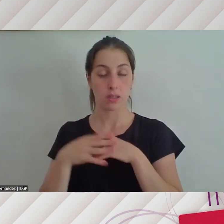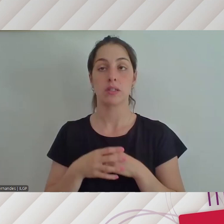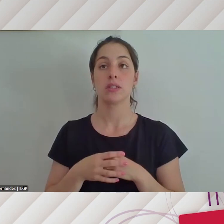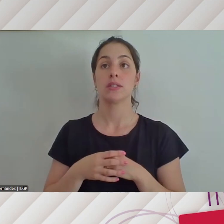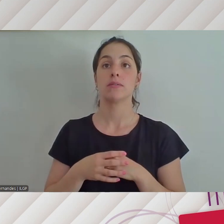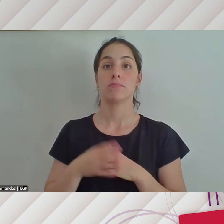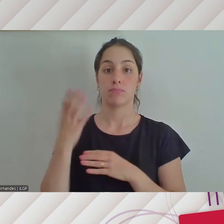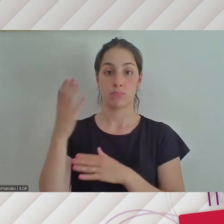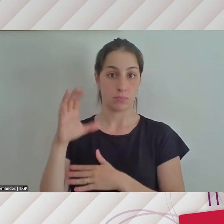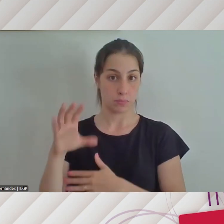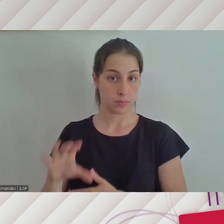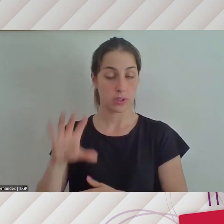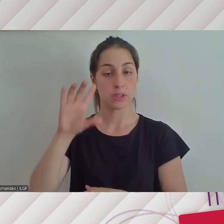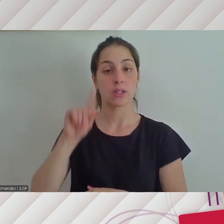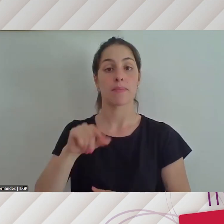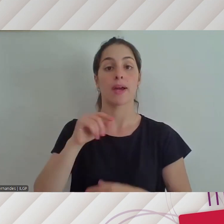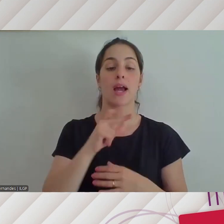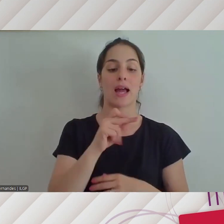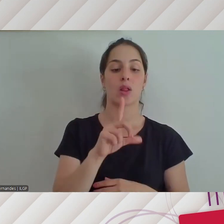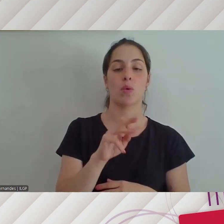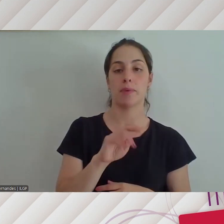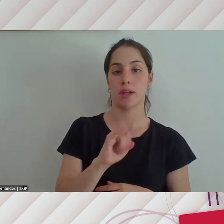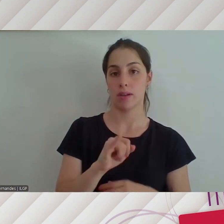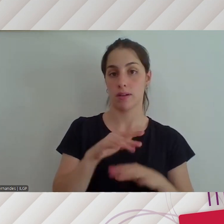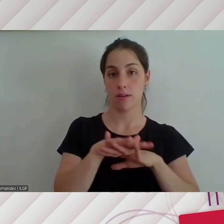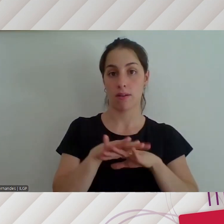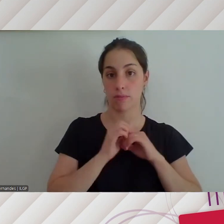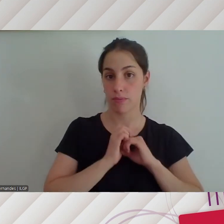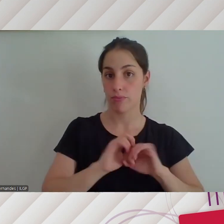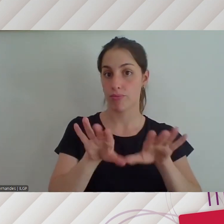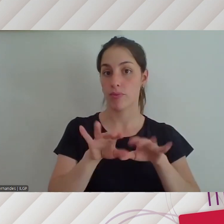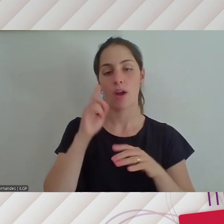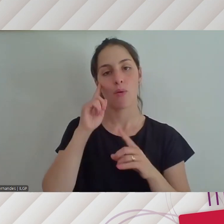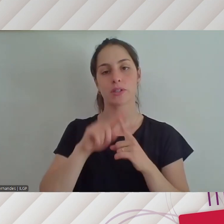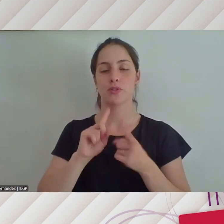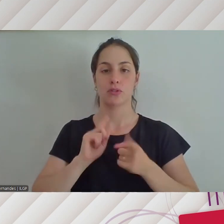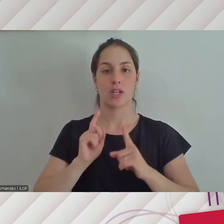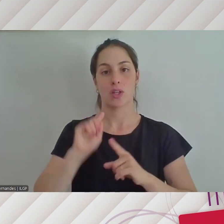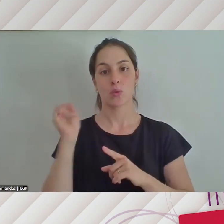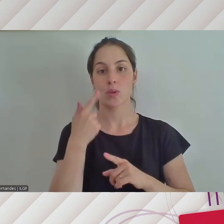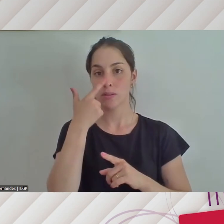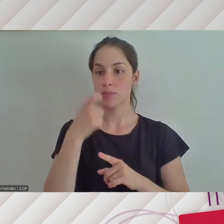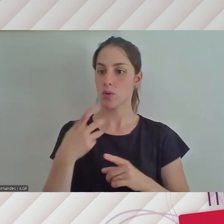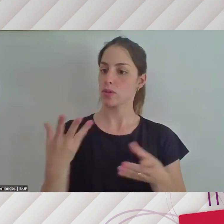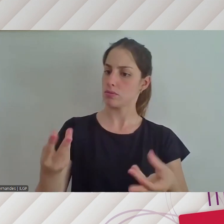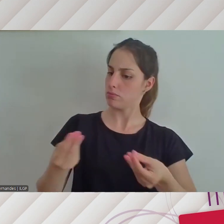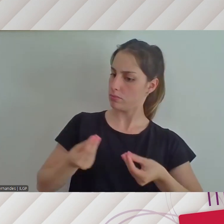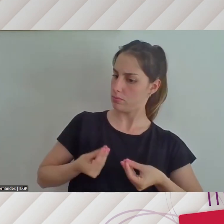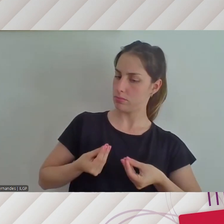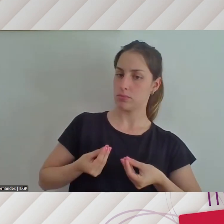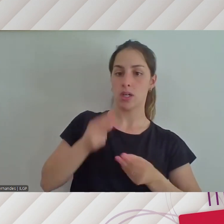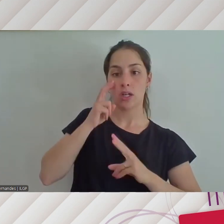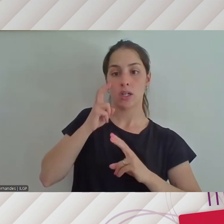pela rede Alumni, chegar a todos e trazer as investigações com